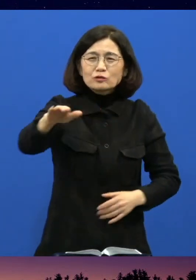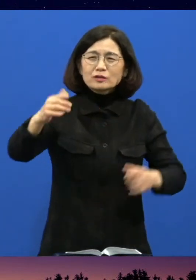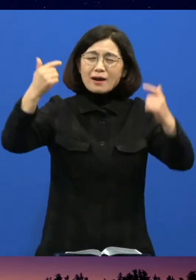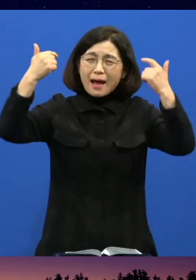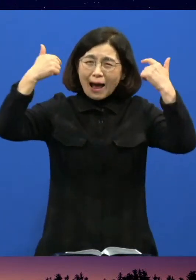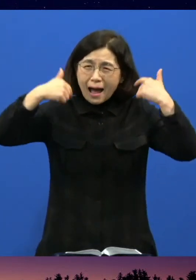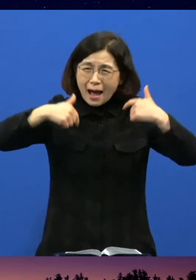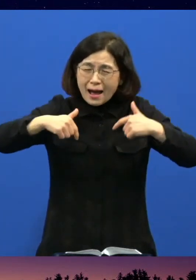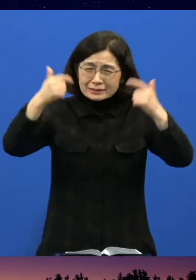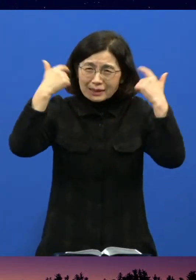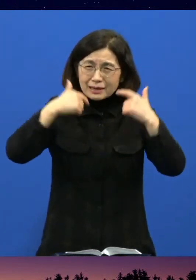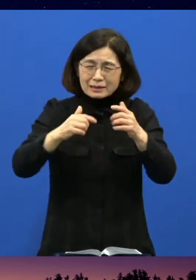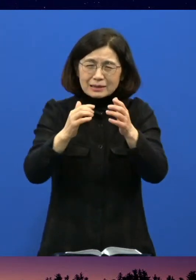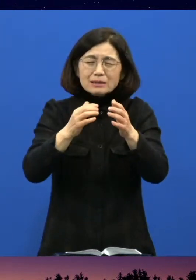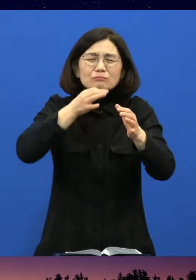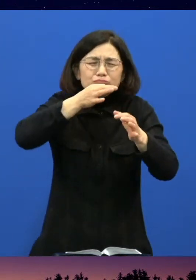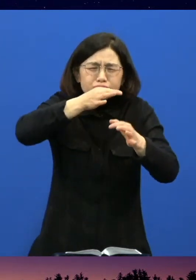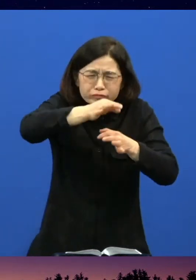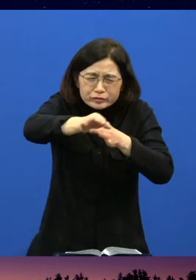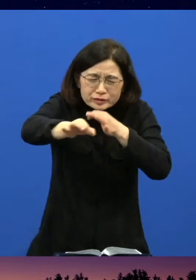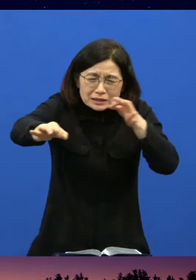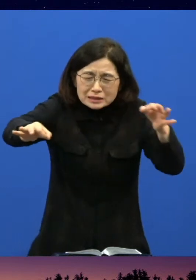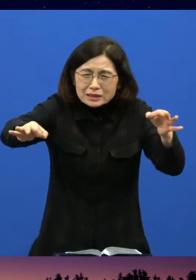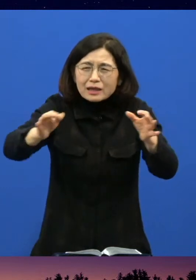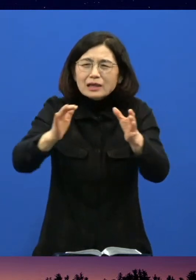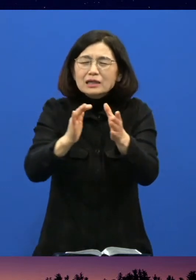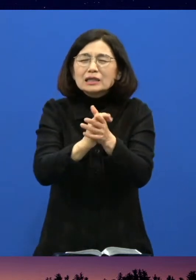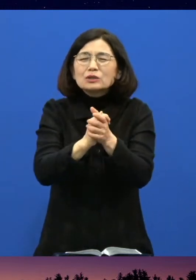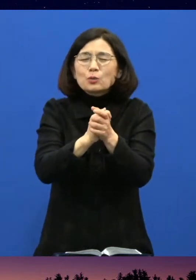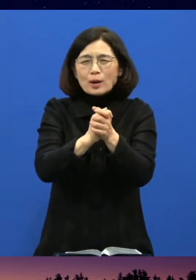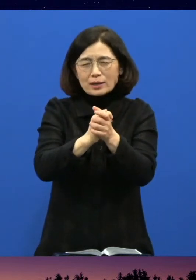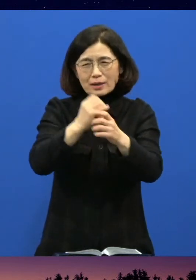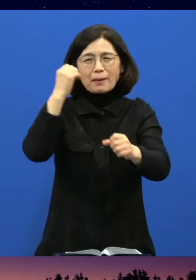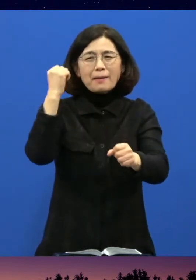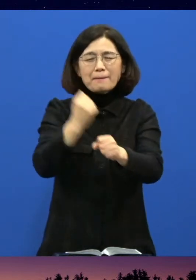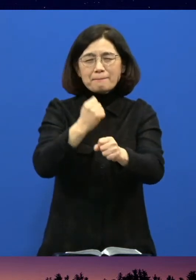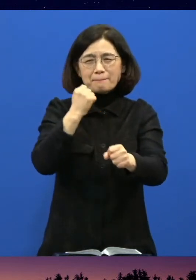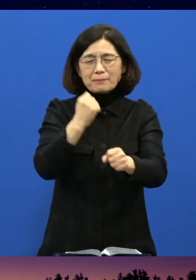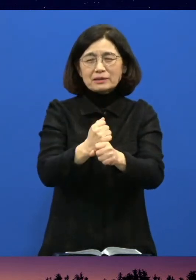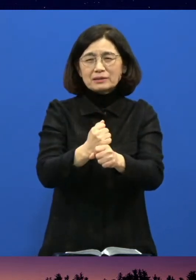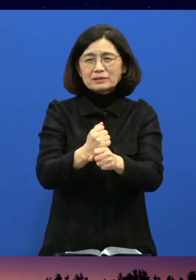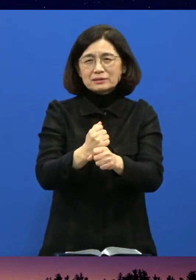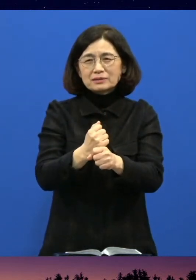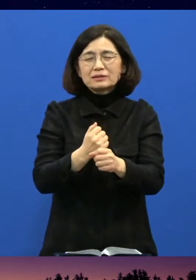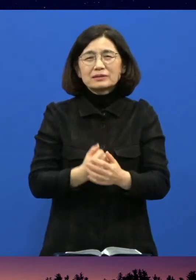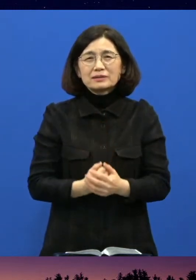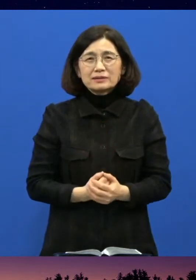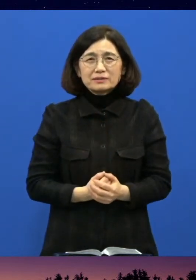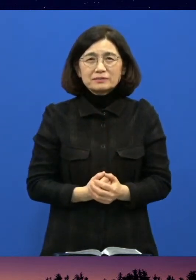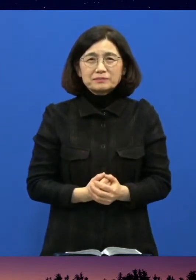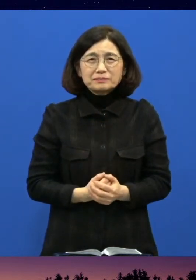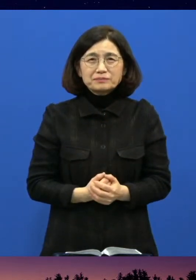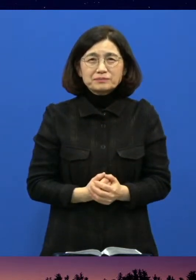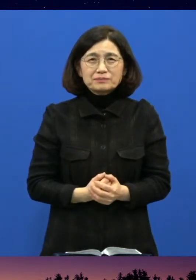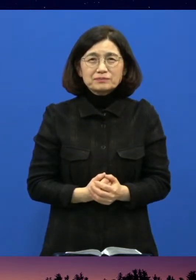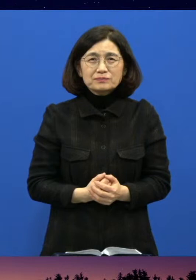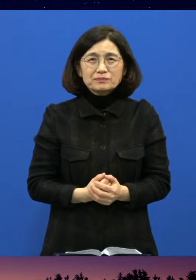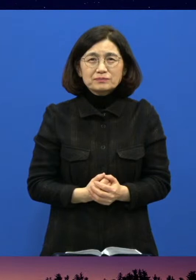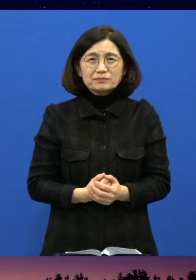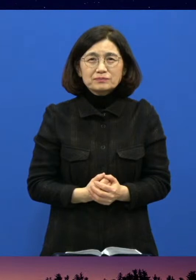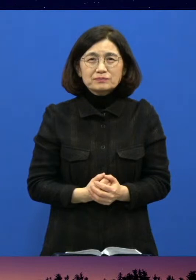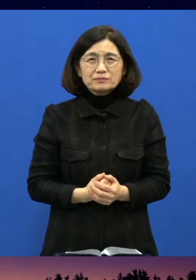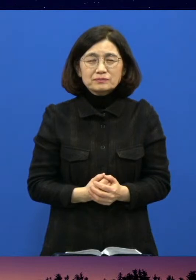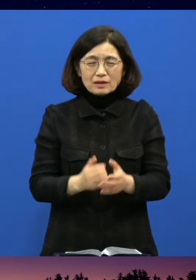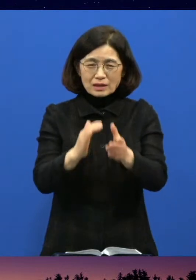그래서 응답이 빨리 이루어지지 않는다고 낙심하고 포기할 필요가 없다. 그래서 계속 그 응답이